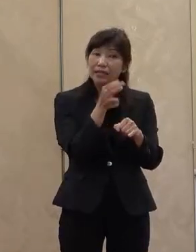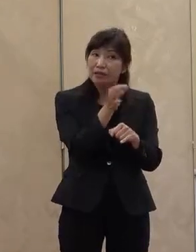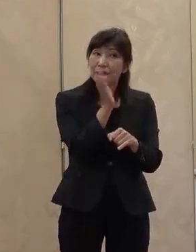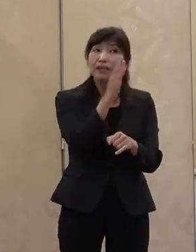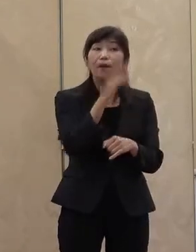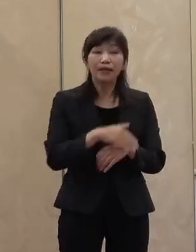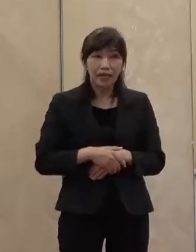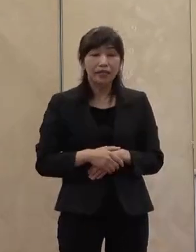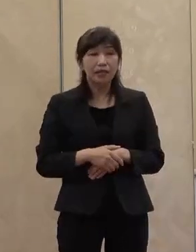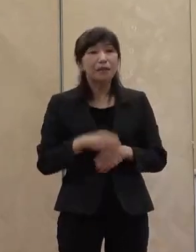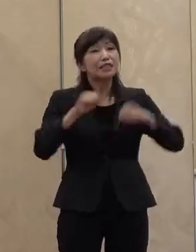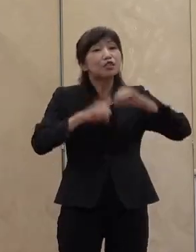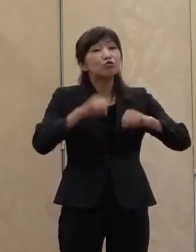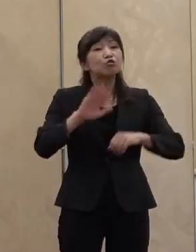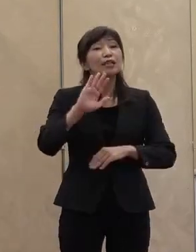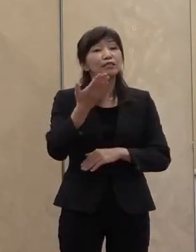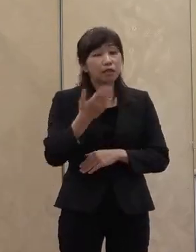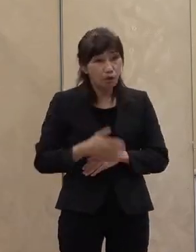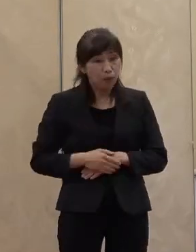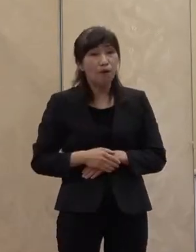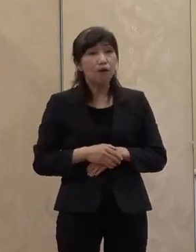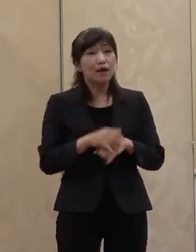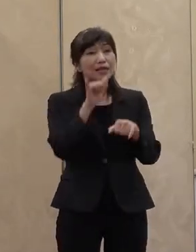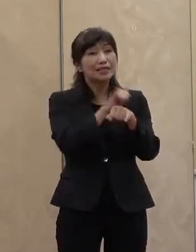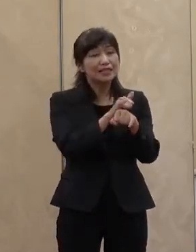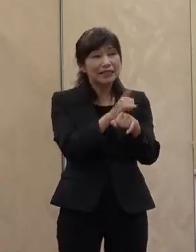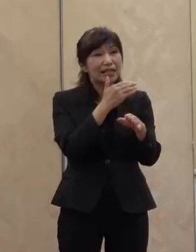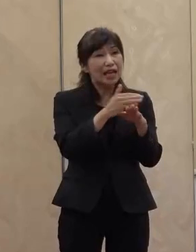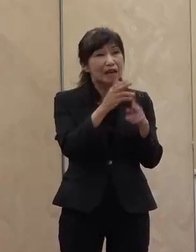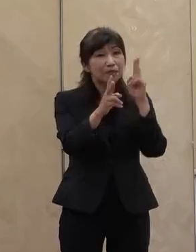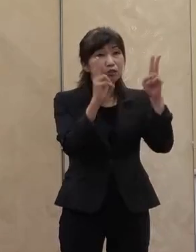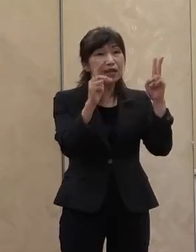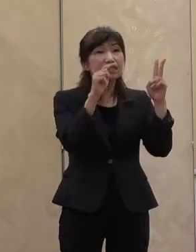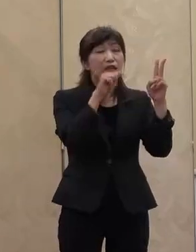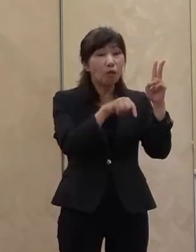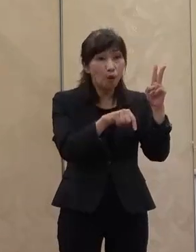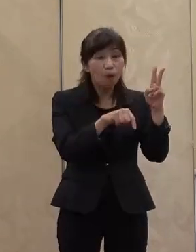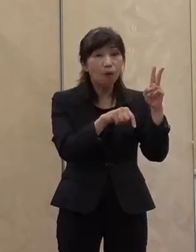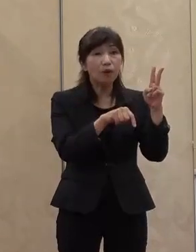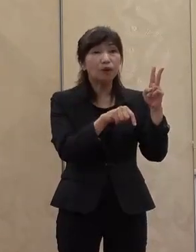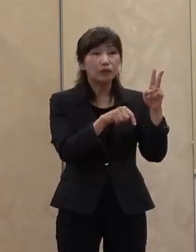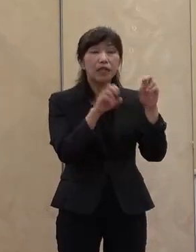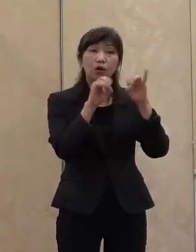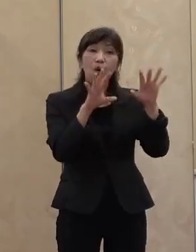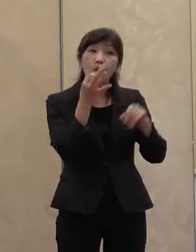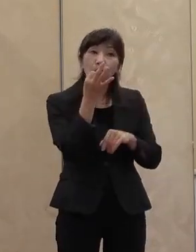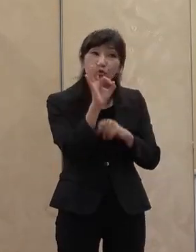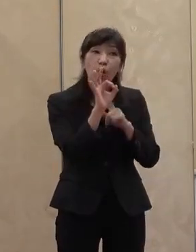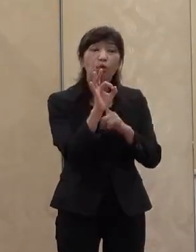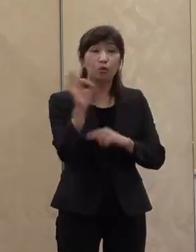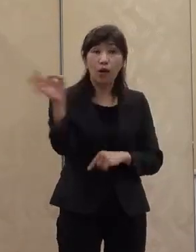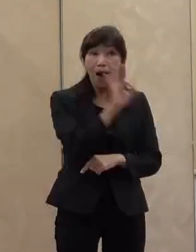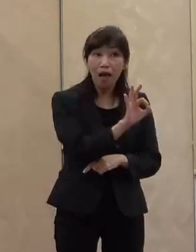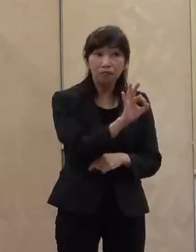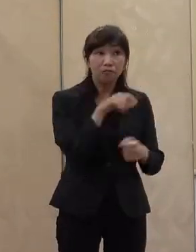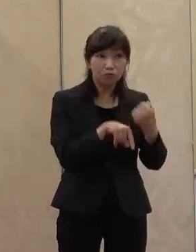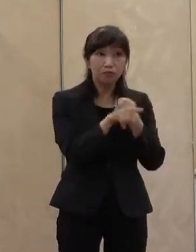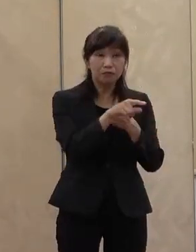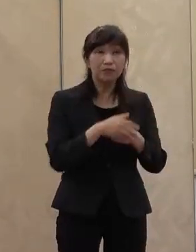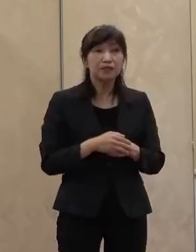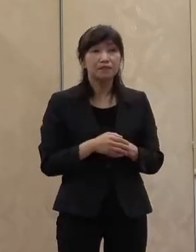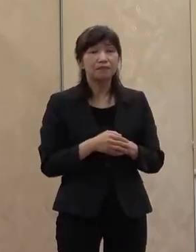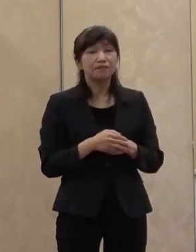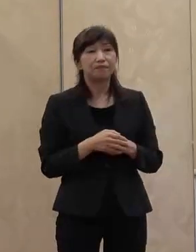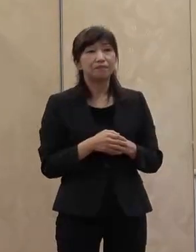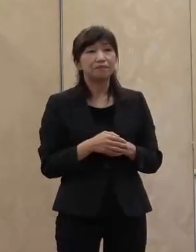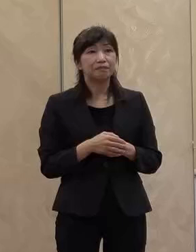の民間の人材サービス会社に一定のこの広告料であったり、そういった費用を